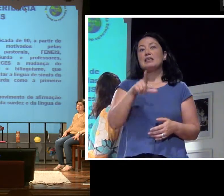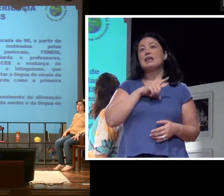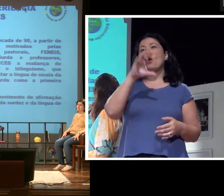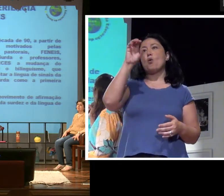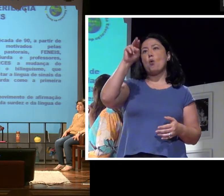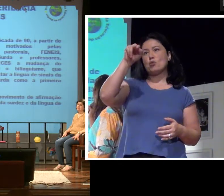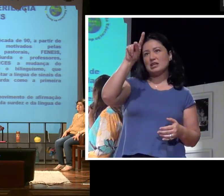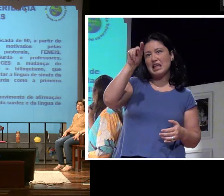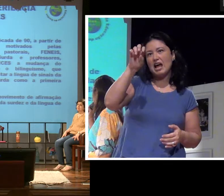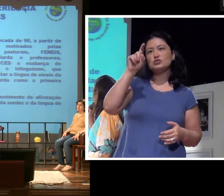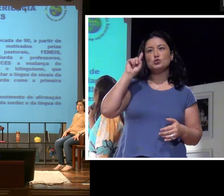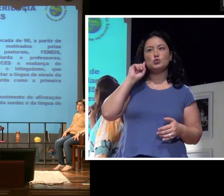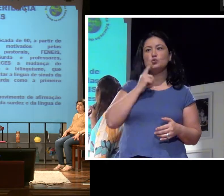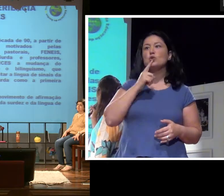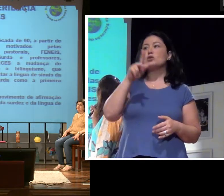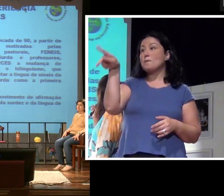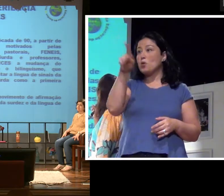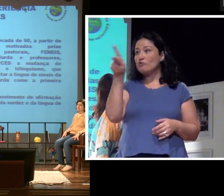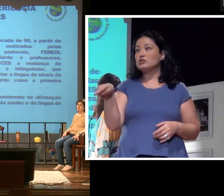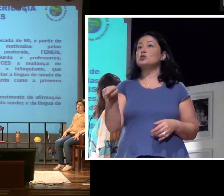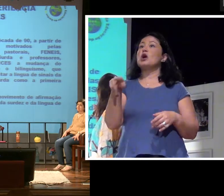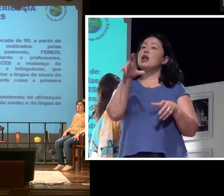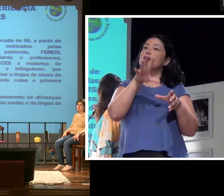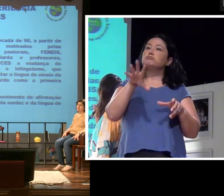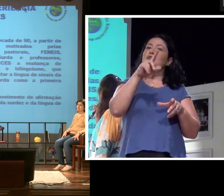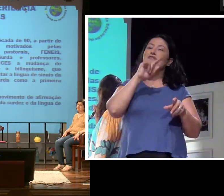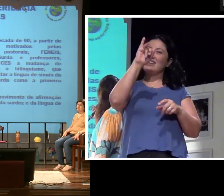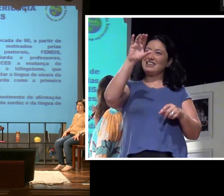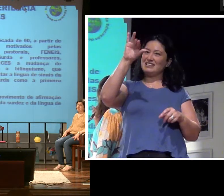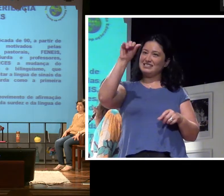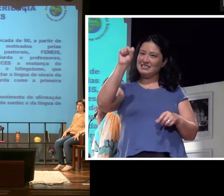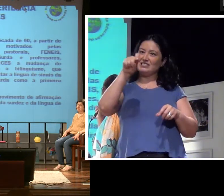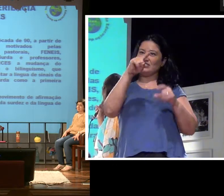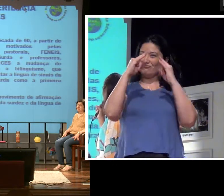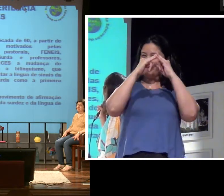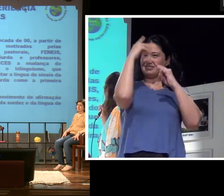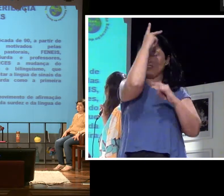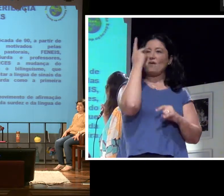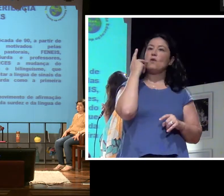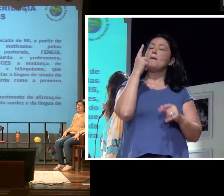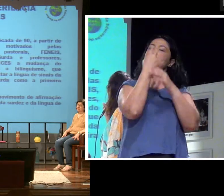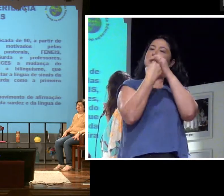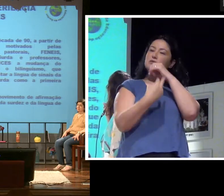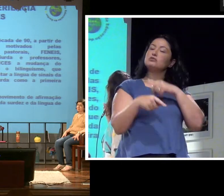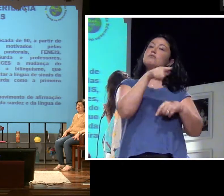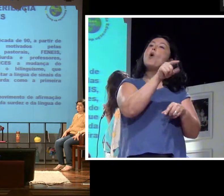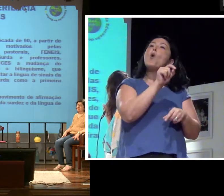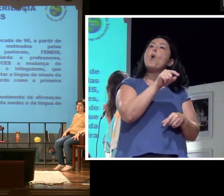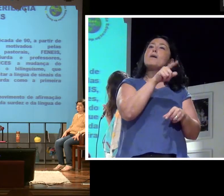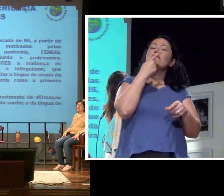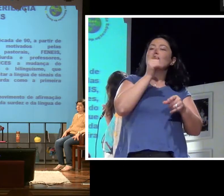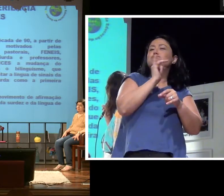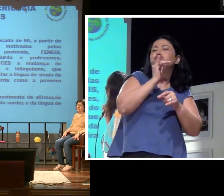surda e professores. Inicia-se no ICES a mudança do oralismo para o bilinguismo, que propunha respeitar a língua